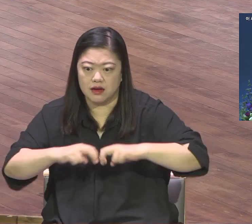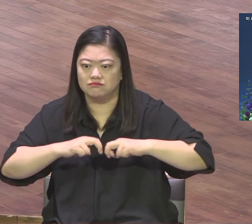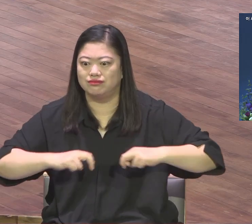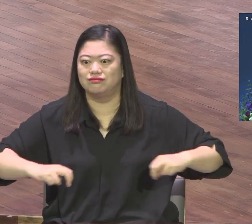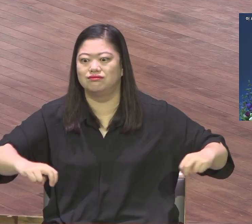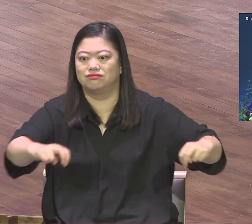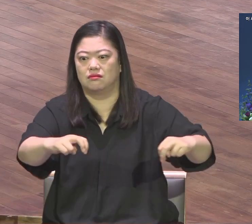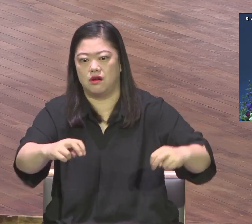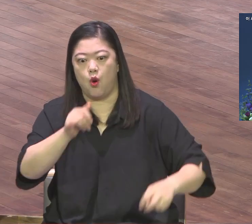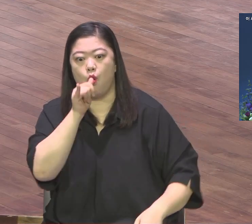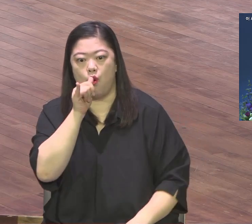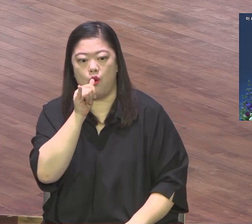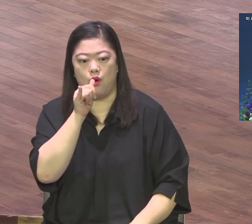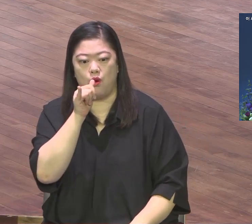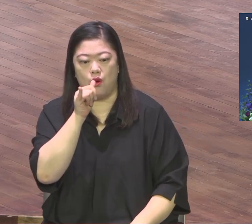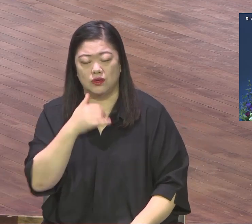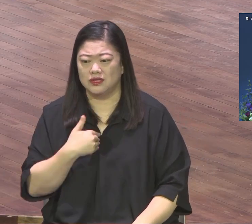년 전에